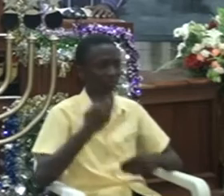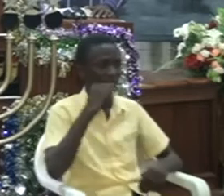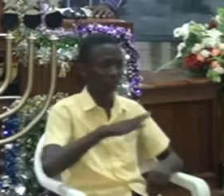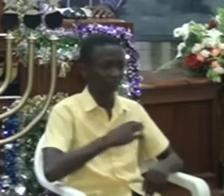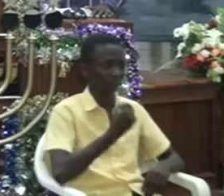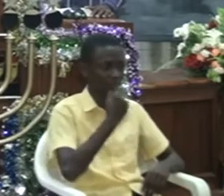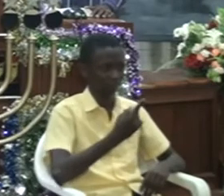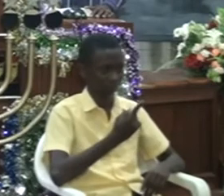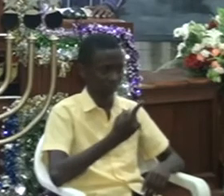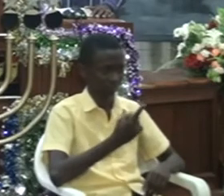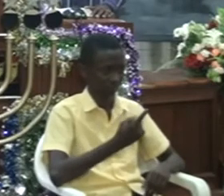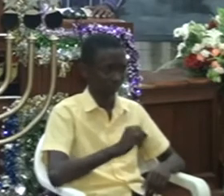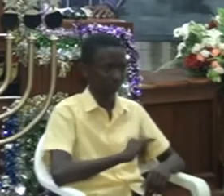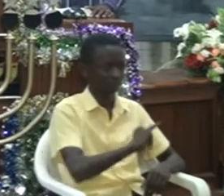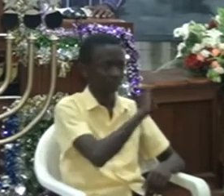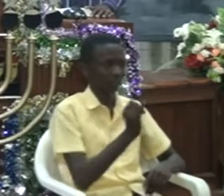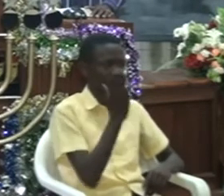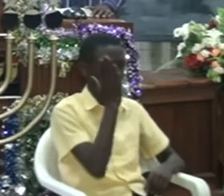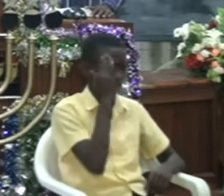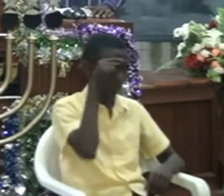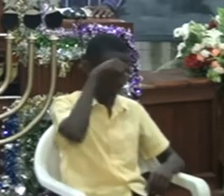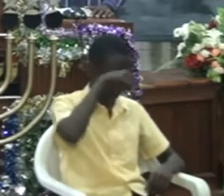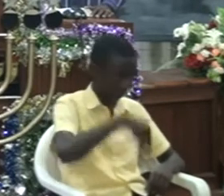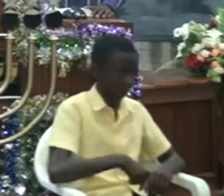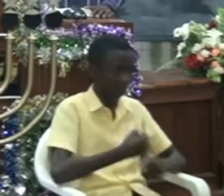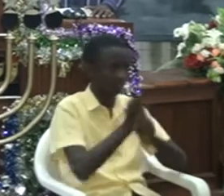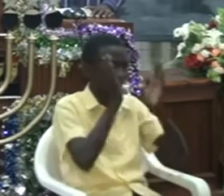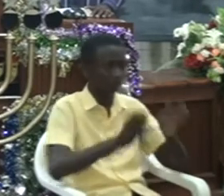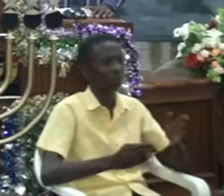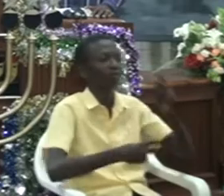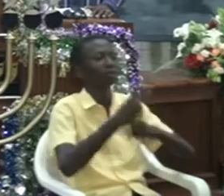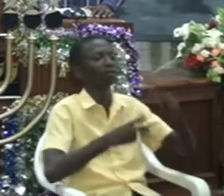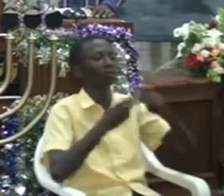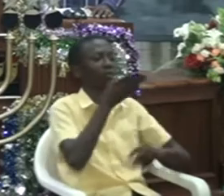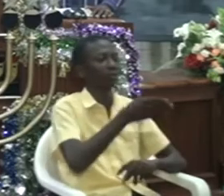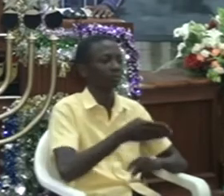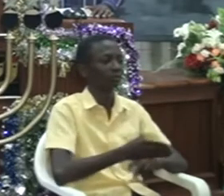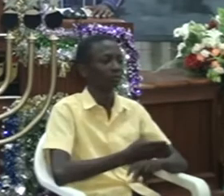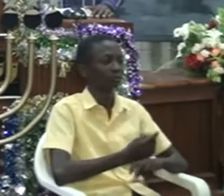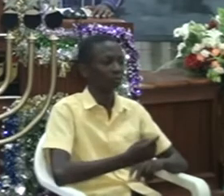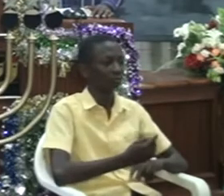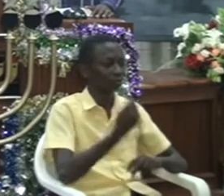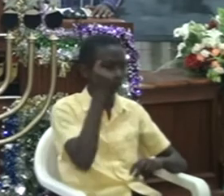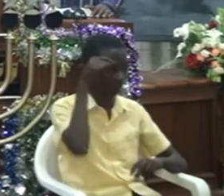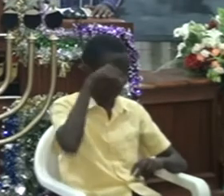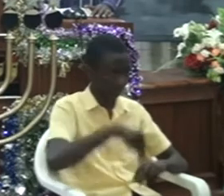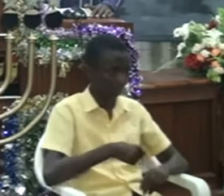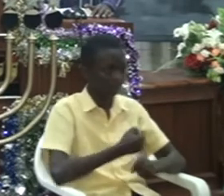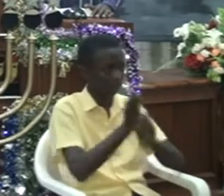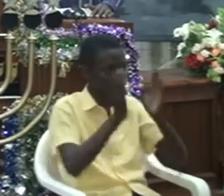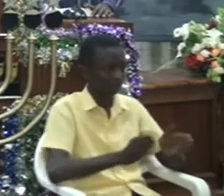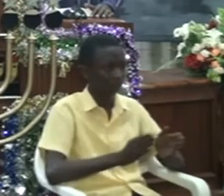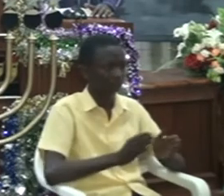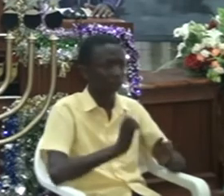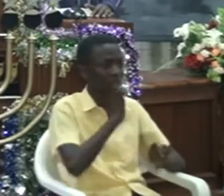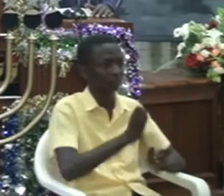lui dit yule mwanamke akamwambia je sais que le Messie viendra. Parce que le Messie est au-dessus du prophète. Anamwambia ninajua